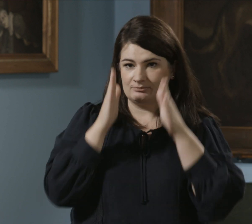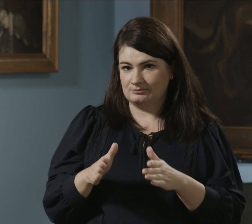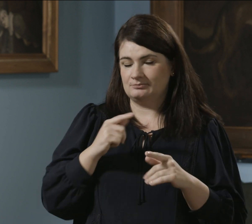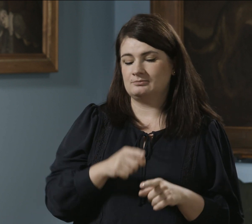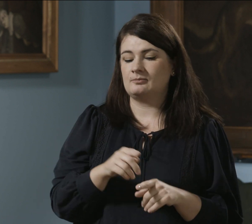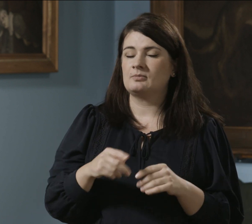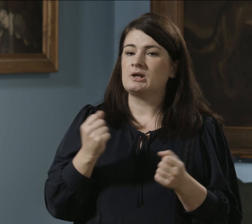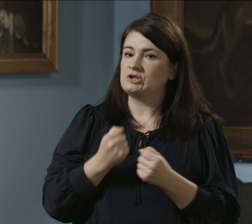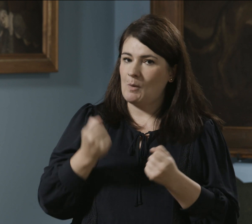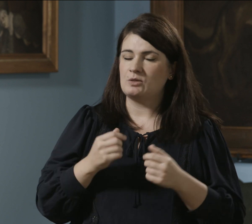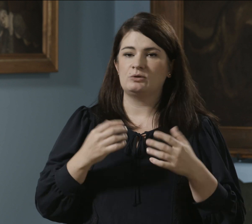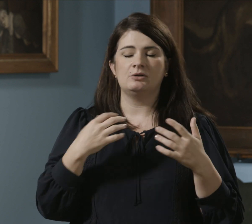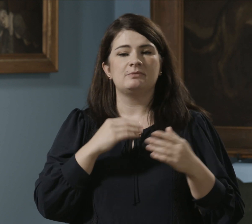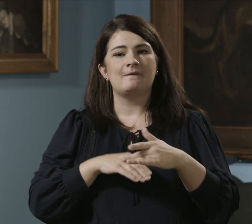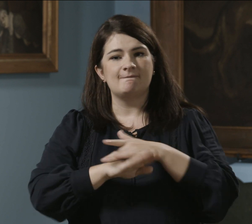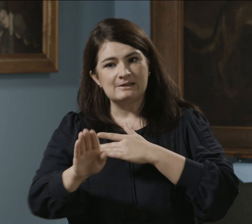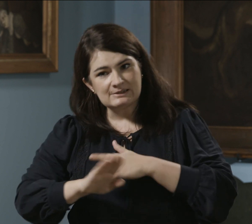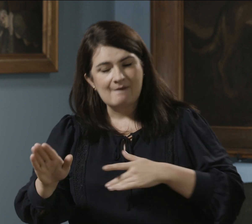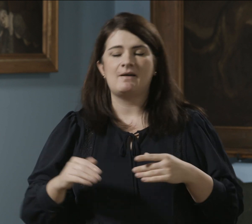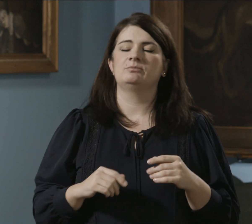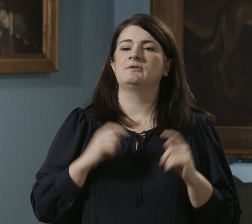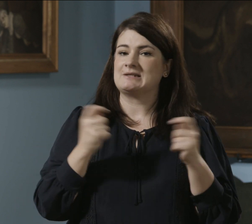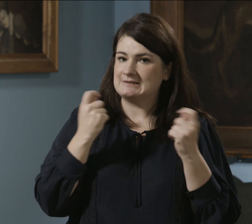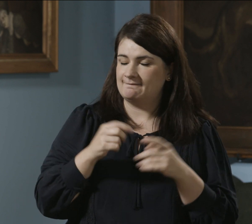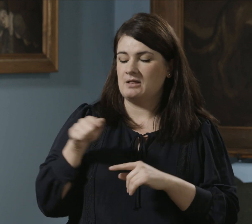Edukacja, działalność wystawiennicza i festiwalowa, artystyczna.